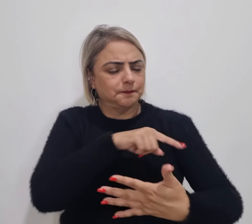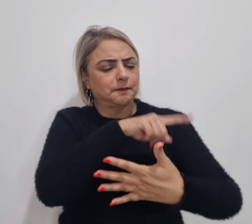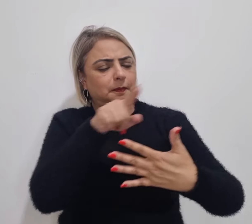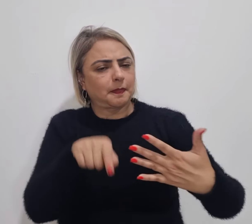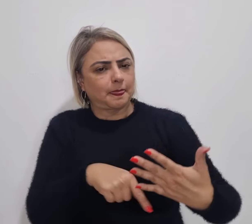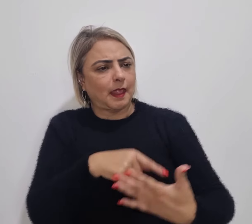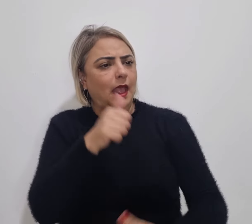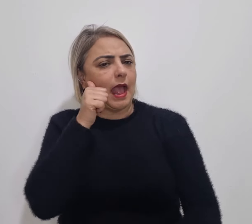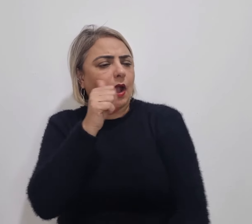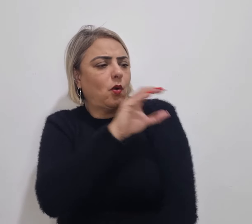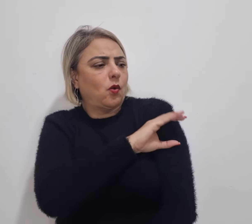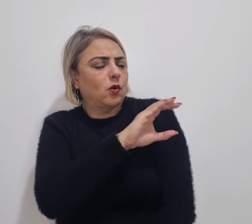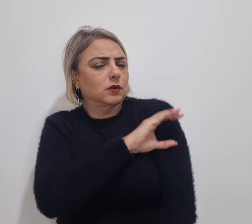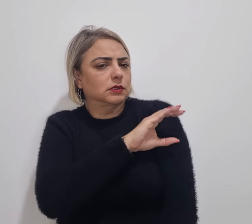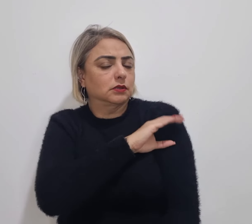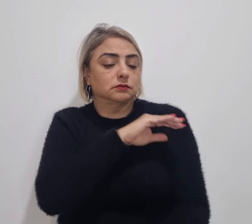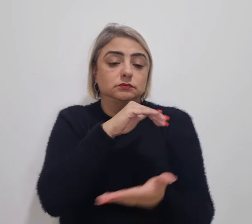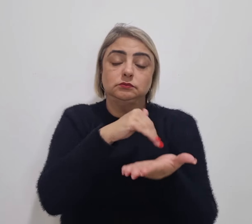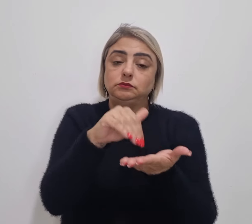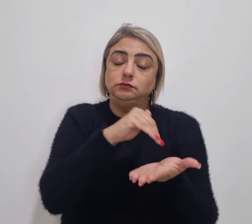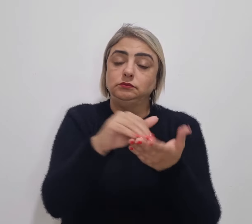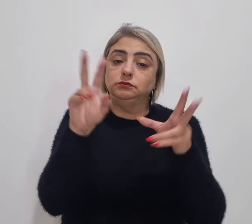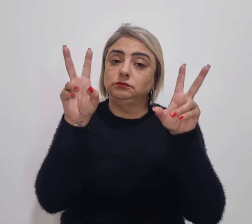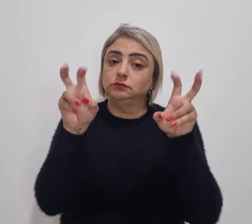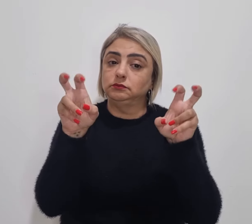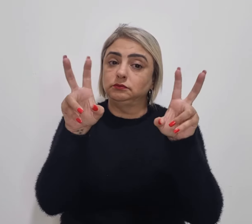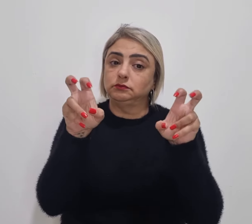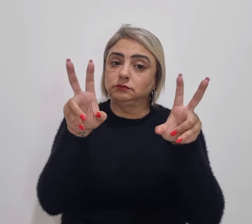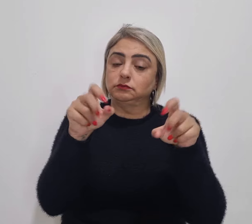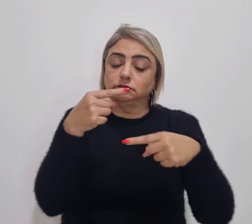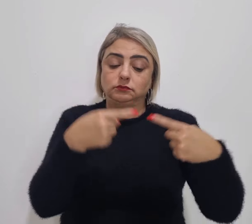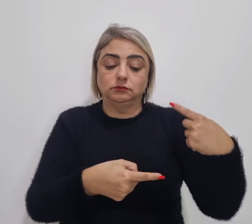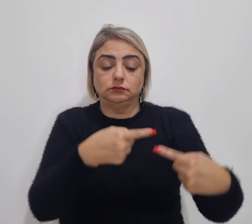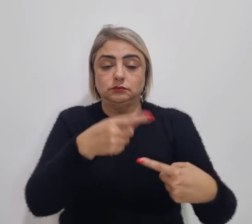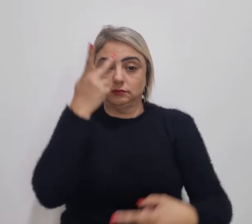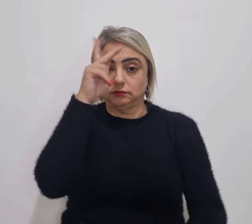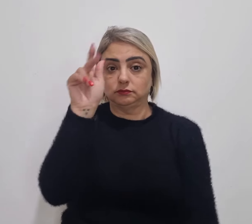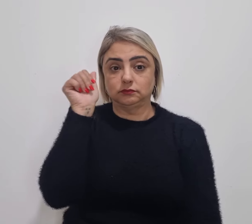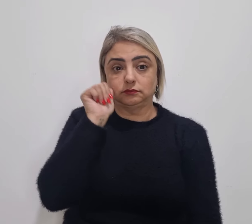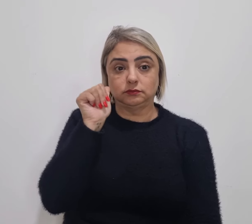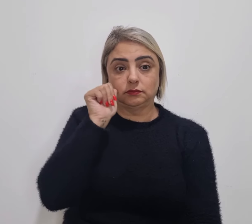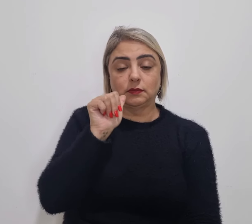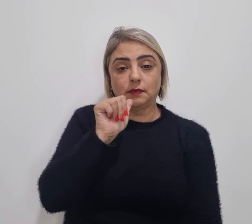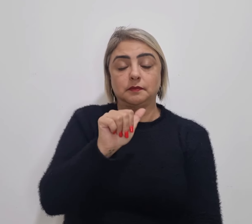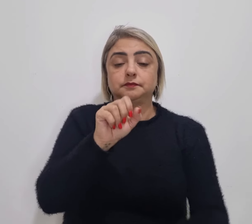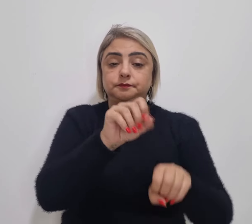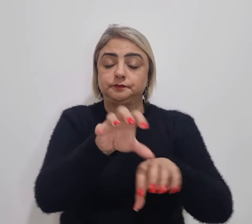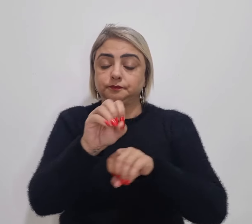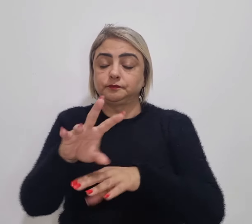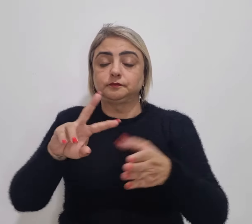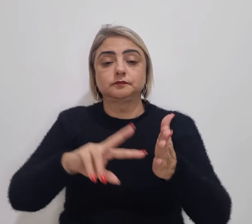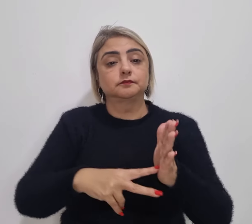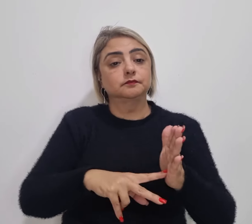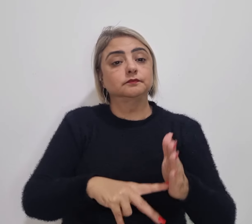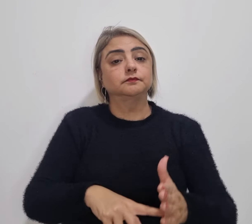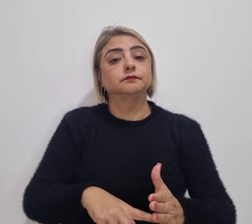coordenadora da Secretaria de Assuntos e Políticas para Mulheres Educadoras do Simpro, Mônica